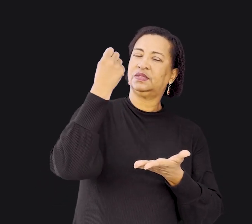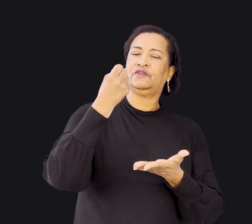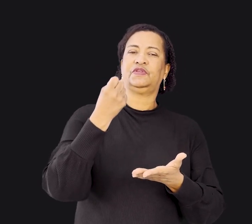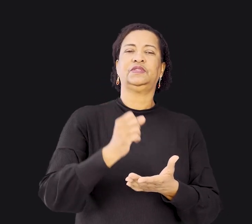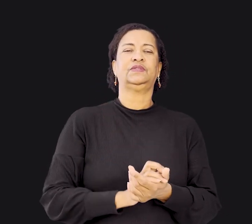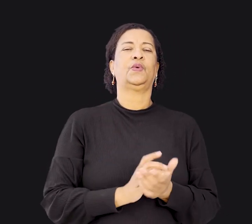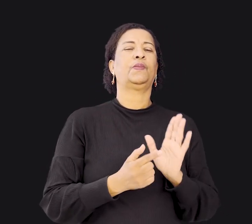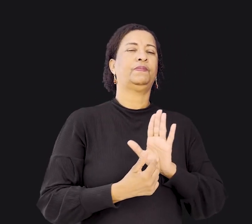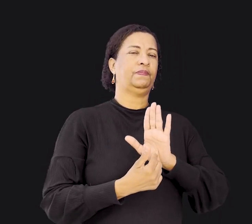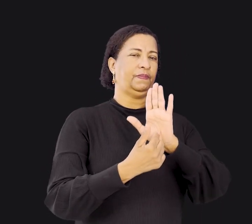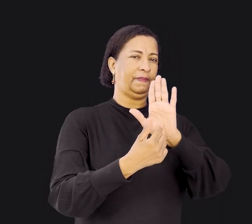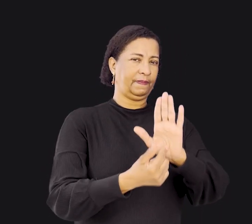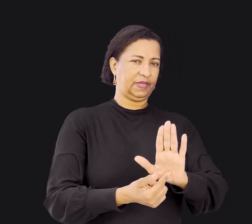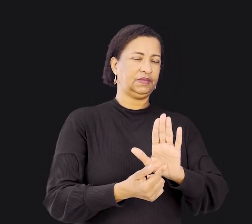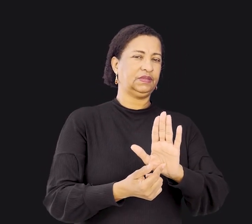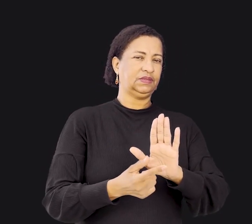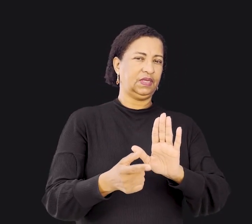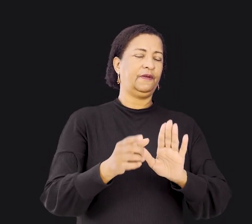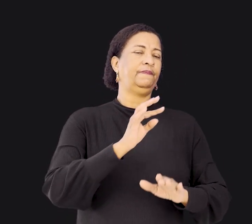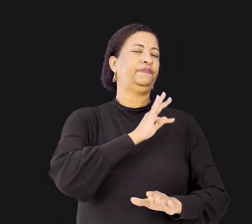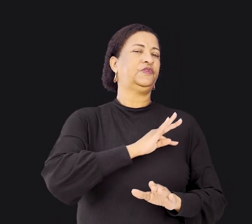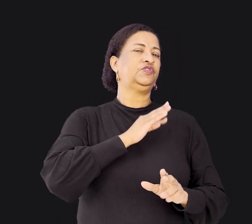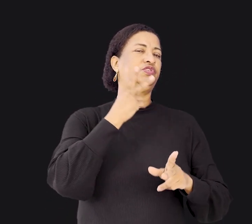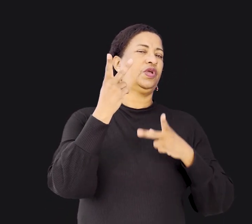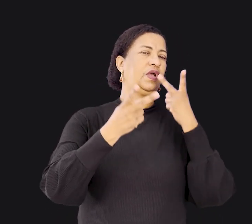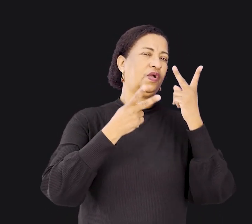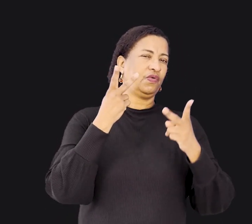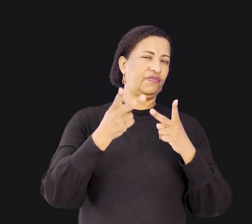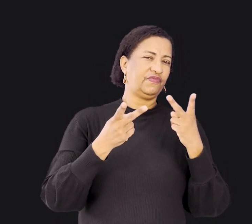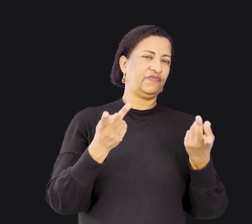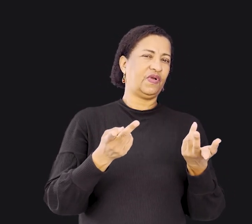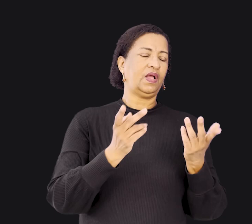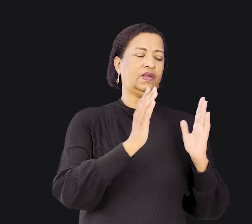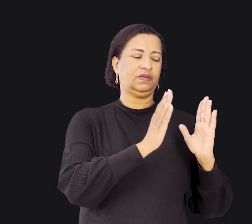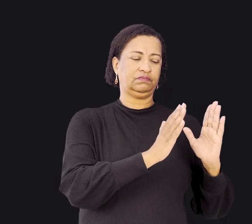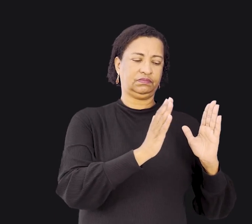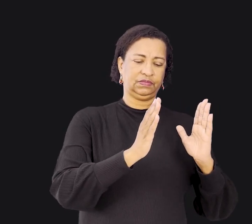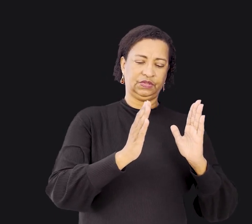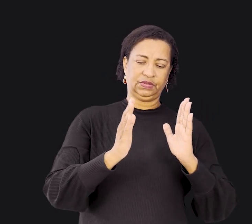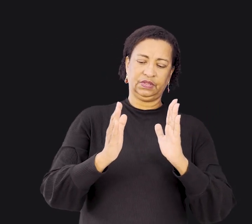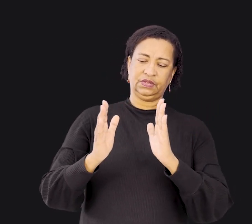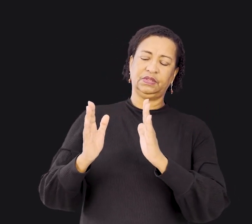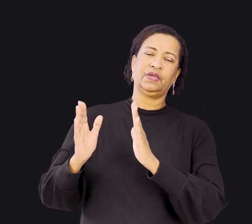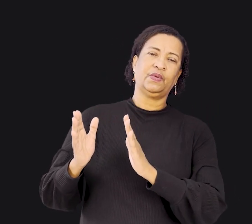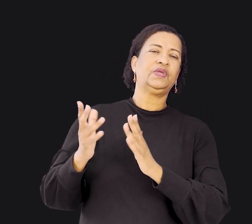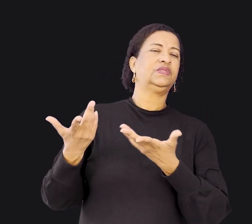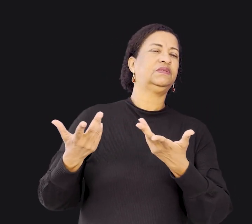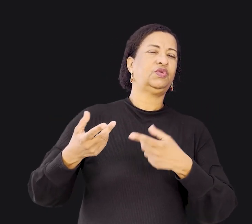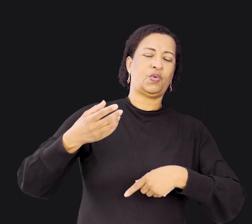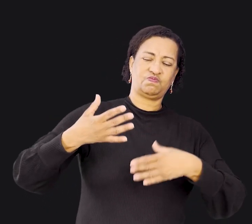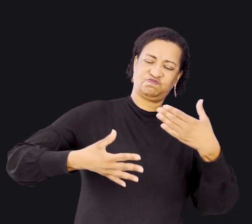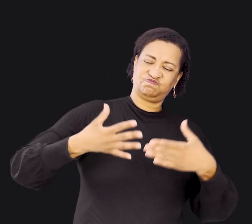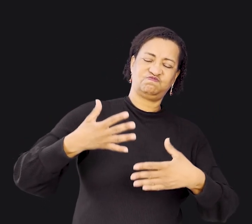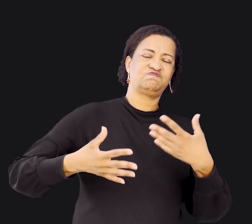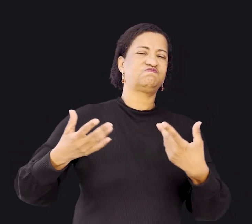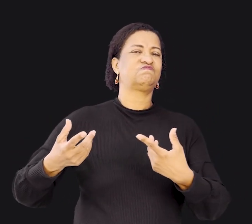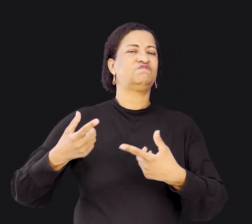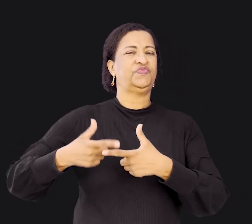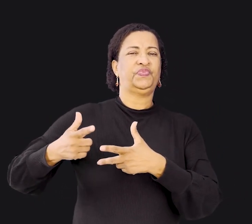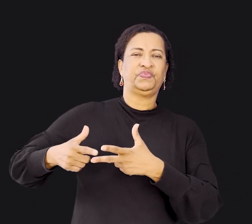Para apresentar essa tese, Tiago fala da fonte e sequência da tempestade. Por tempestade, Tiago se